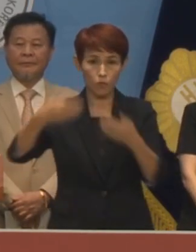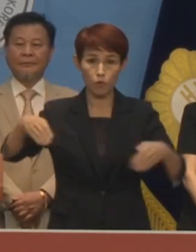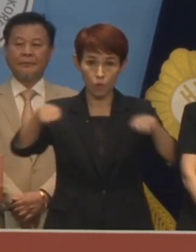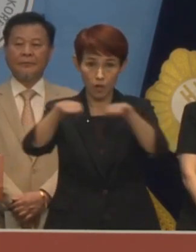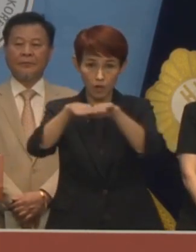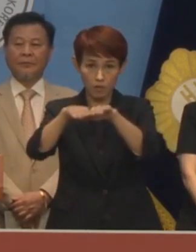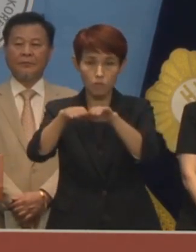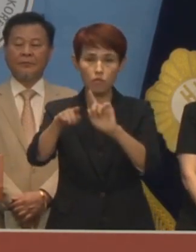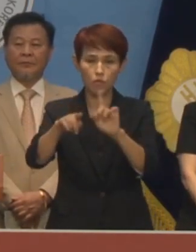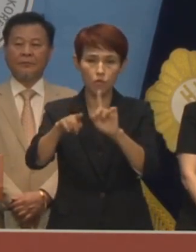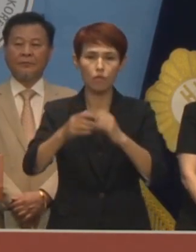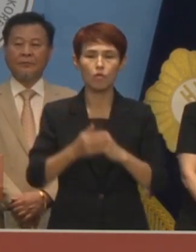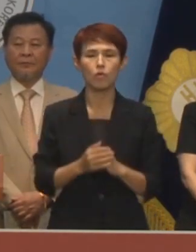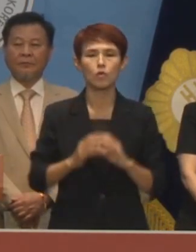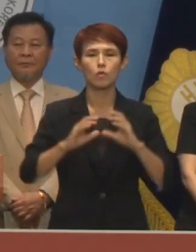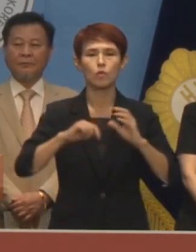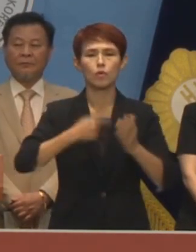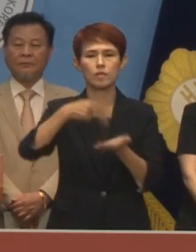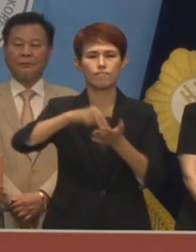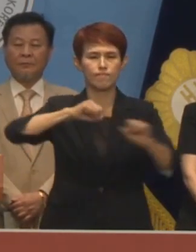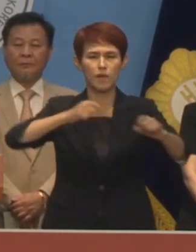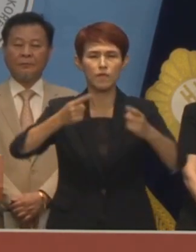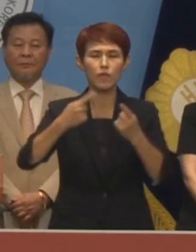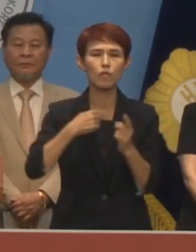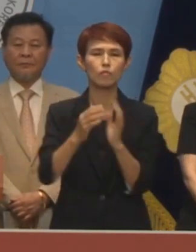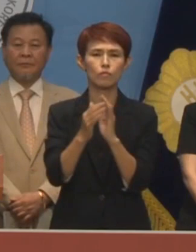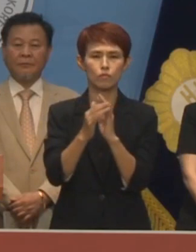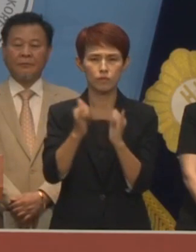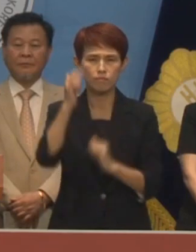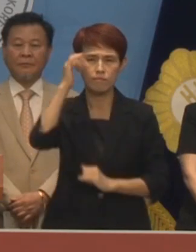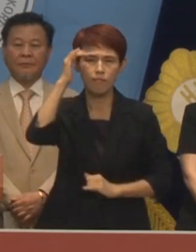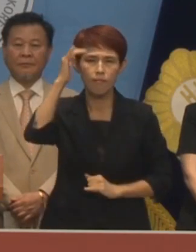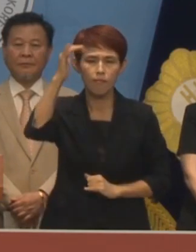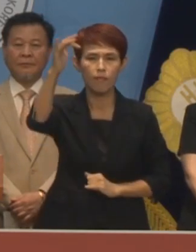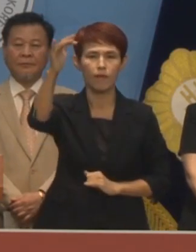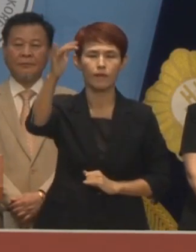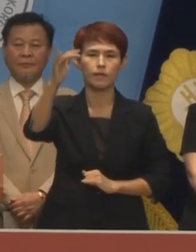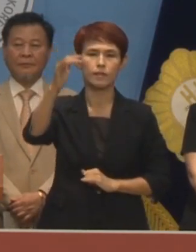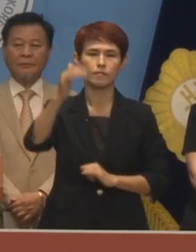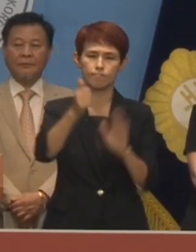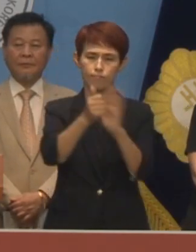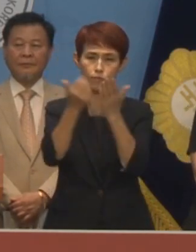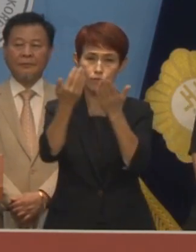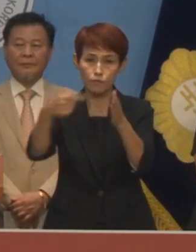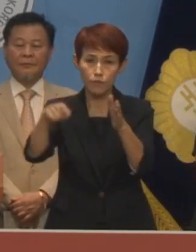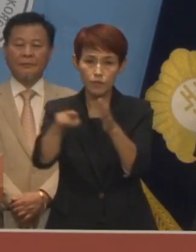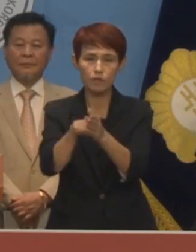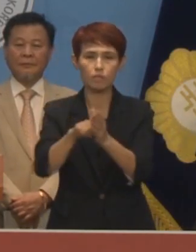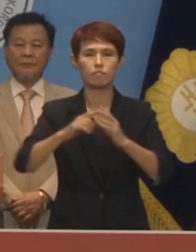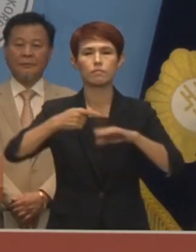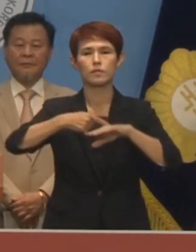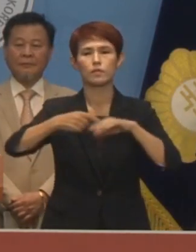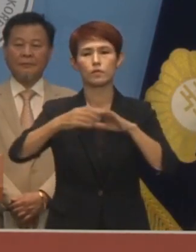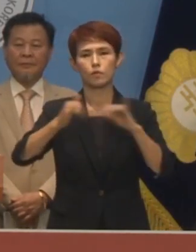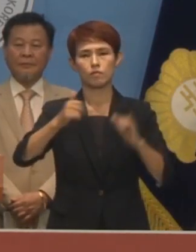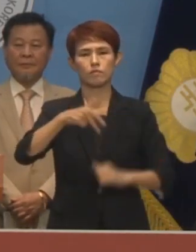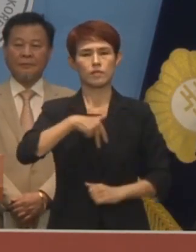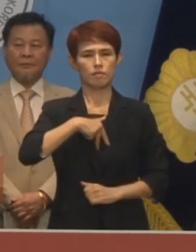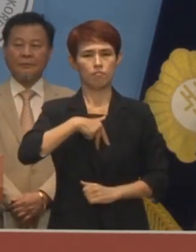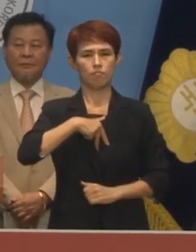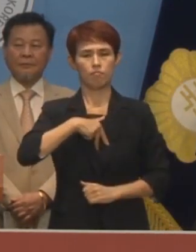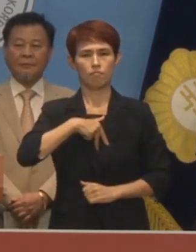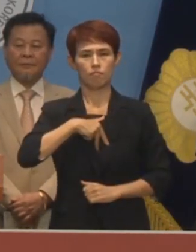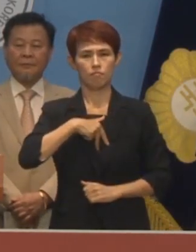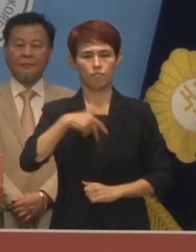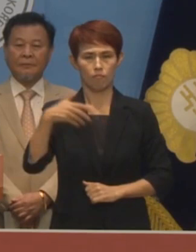독립운동을 하셨던 선열들을 선양하고 후대에 알리는 작업을 통해 민족문화의 정체성 확립, 투철한